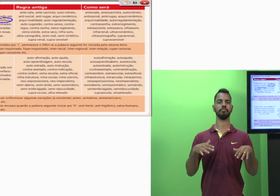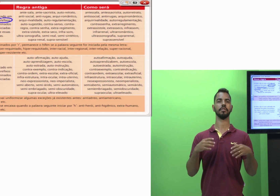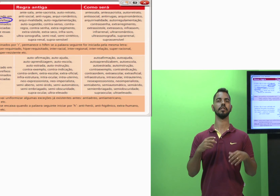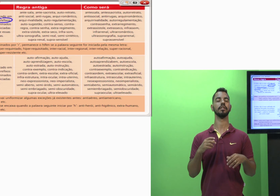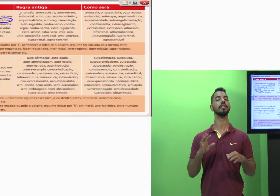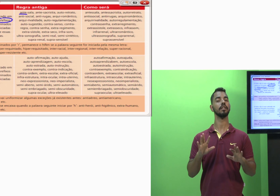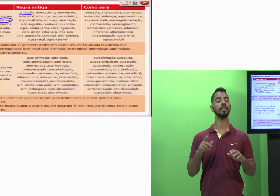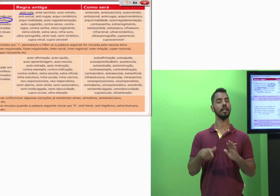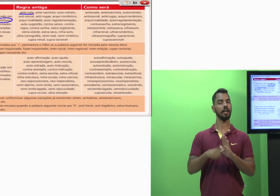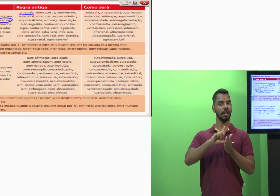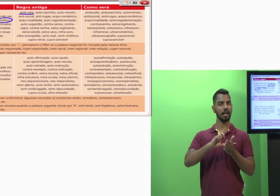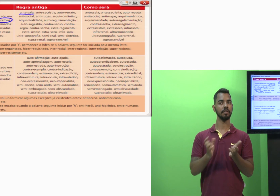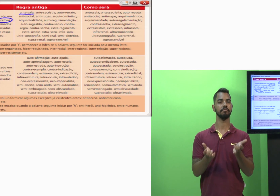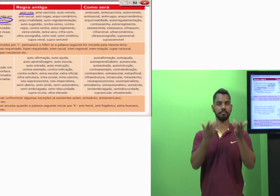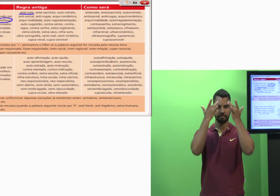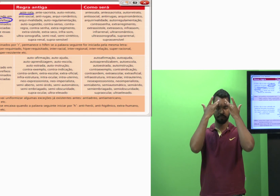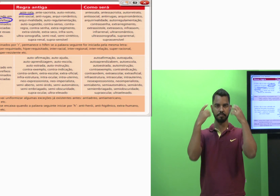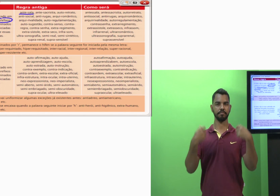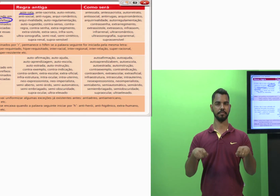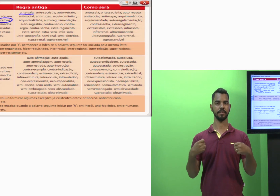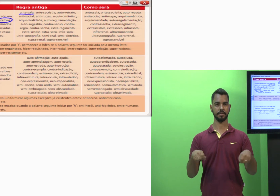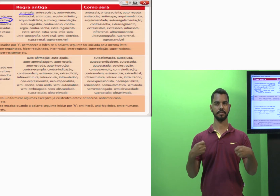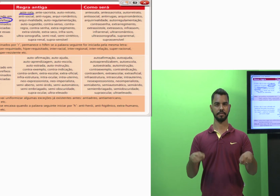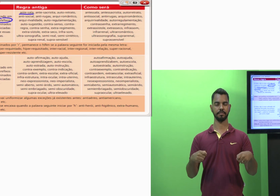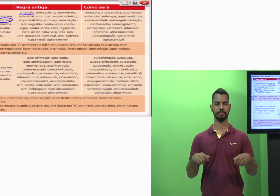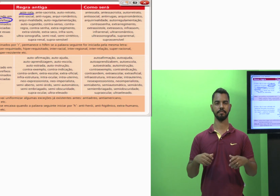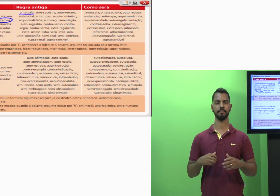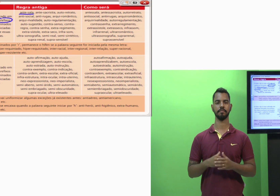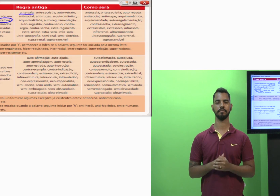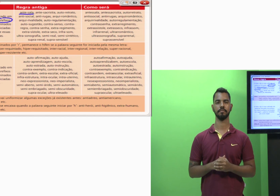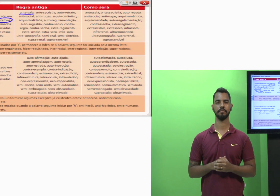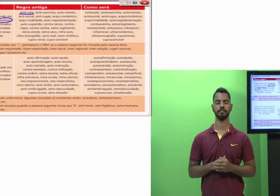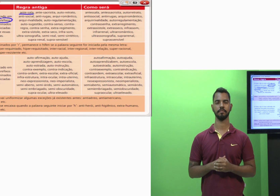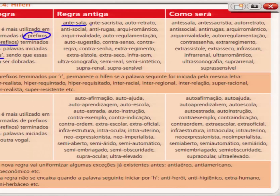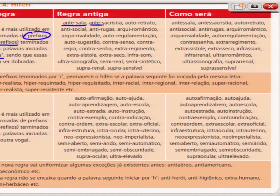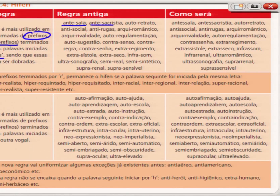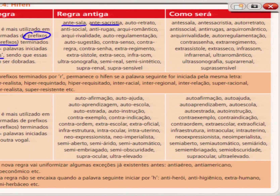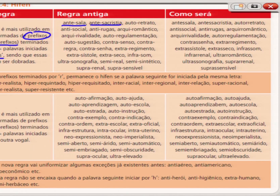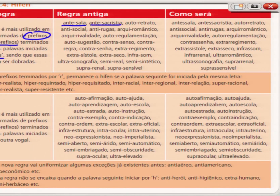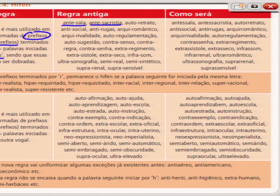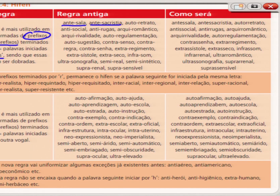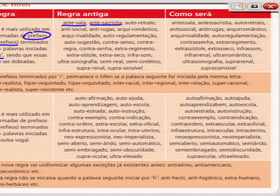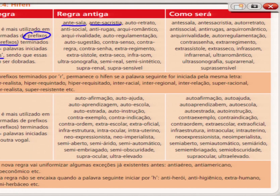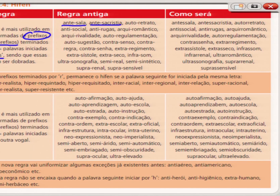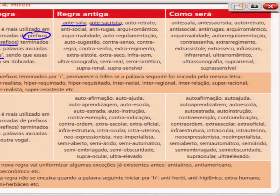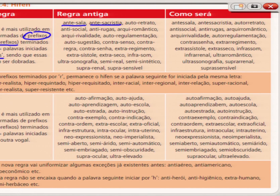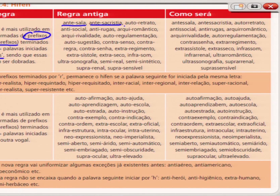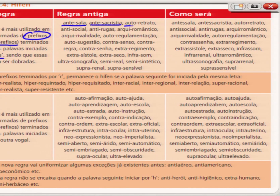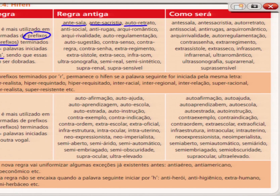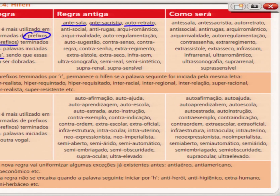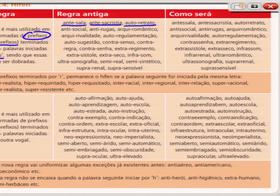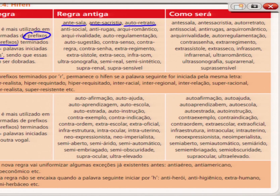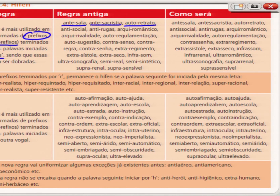teria antessala, utilizando o hífen, antessacristia,